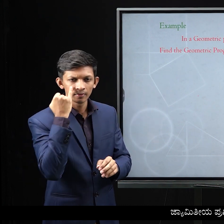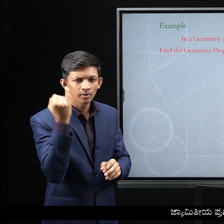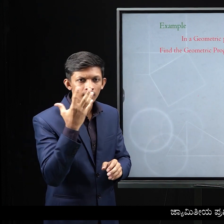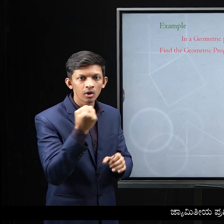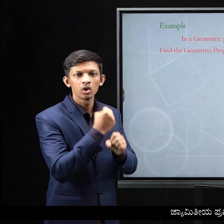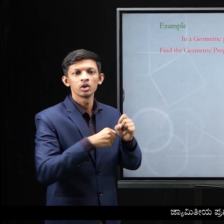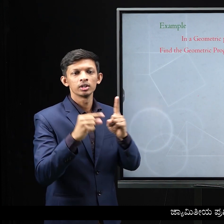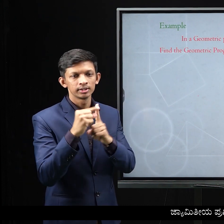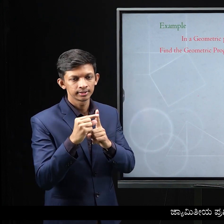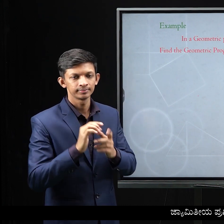ಪ್ರಗತಿಯನ್ನು ಹುಡುಕಿ.